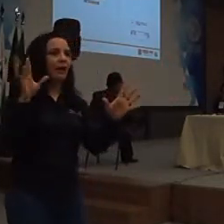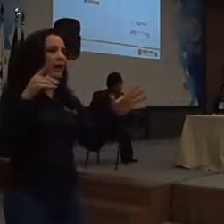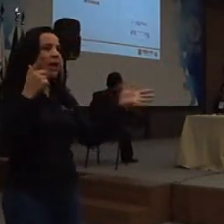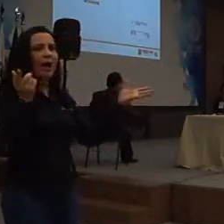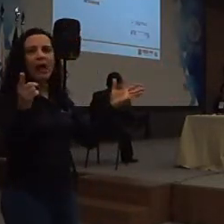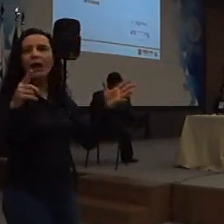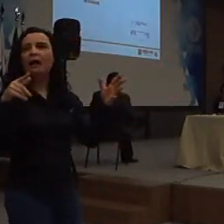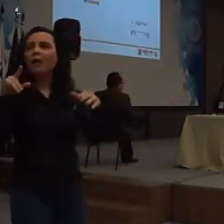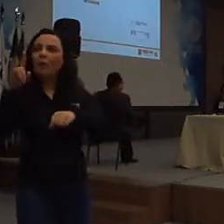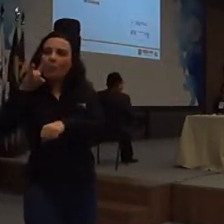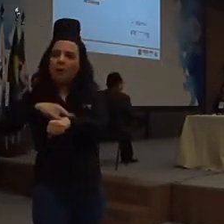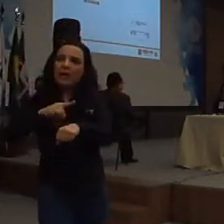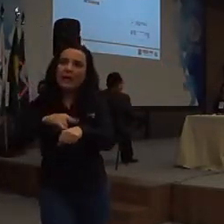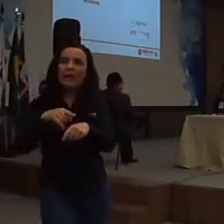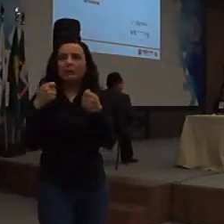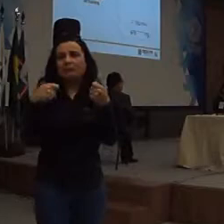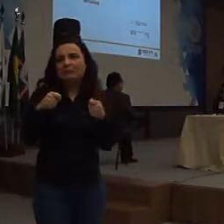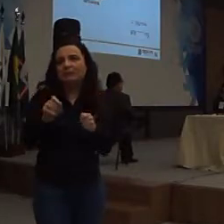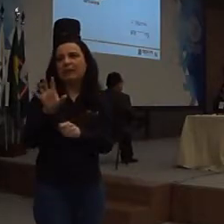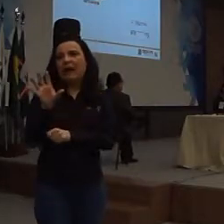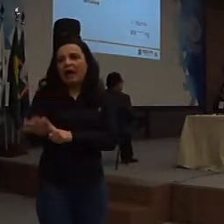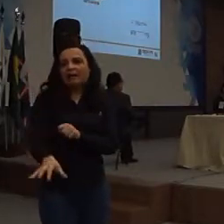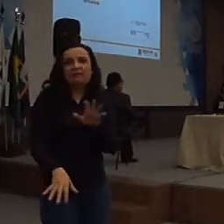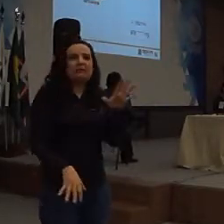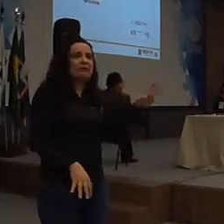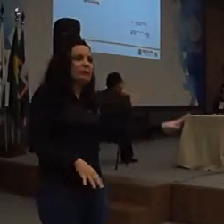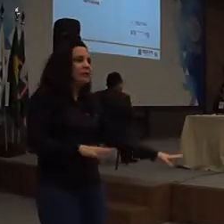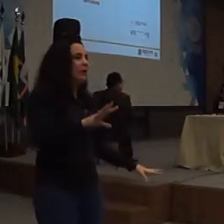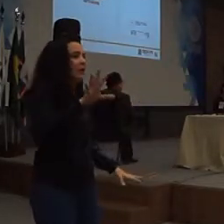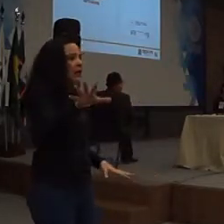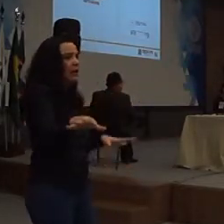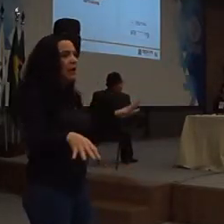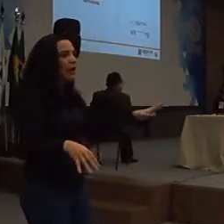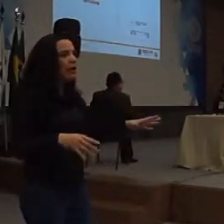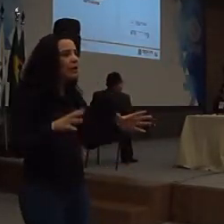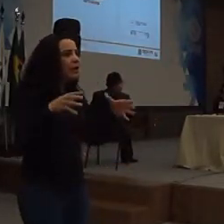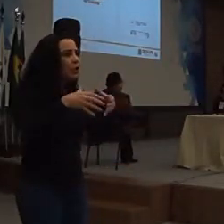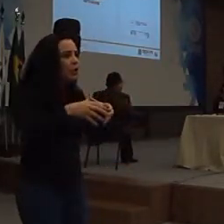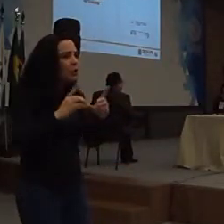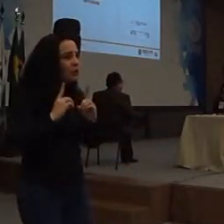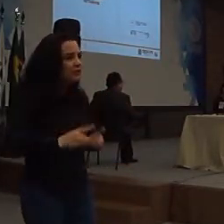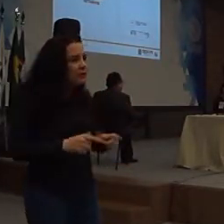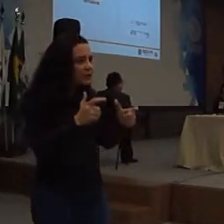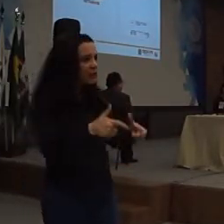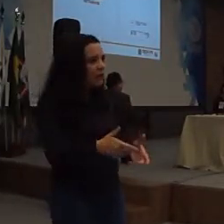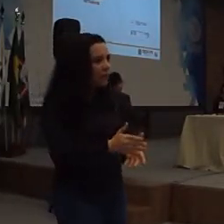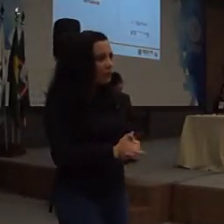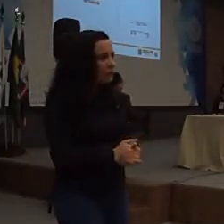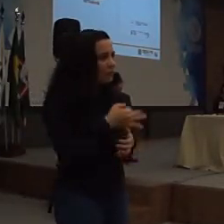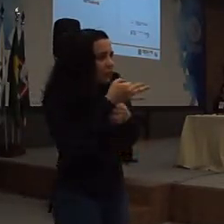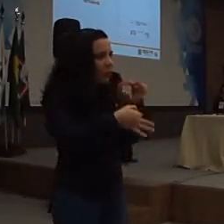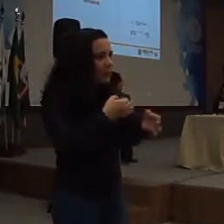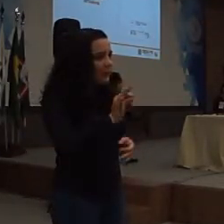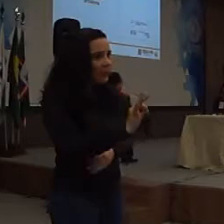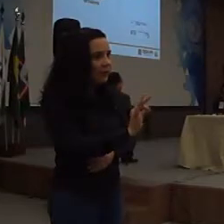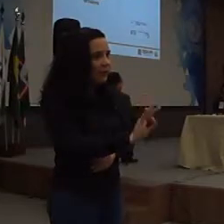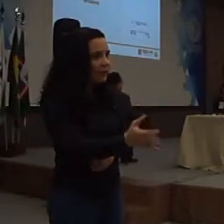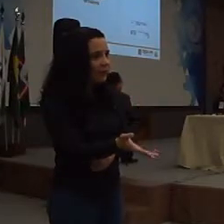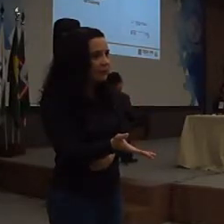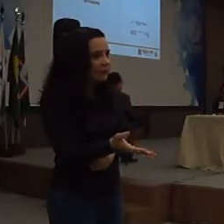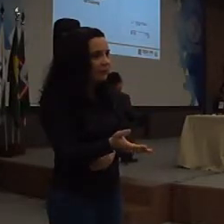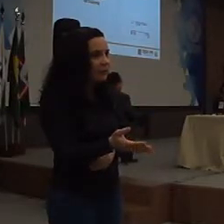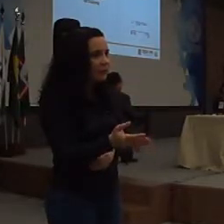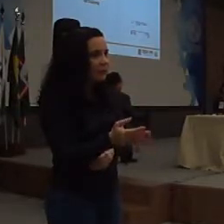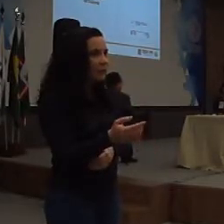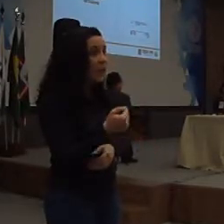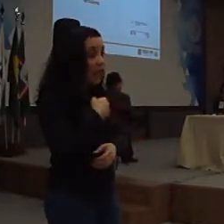dos banheiros, das barras, enfim. É uma briga, e para vocês terem uma ideia, dentro dessa reformulação, só tinha um engenheiro